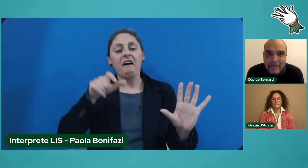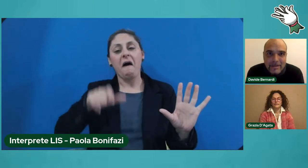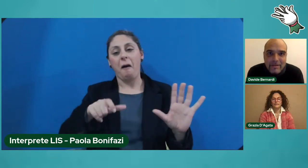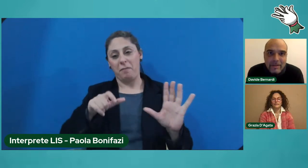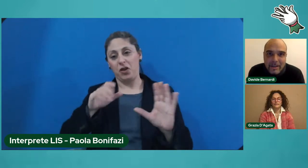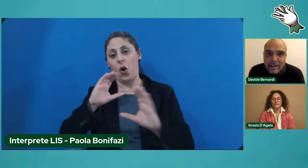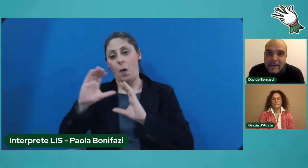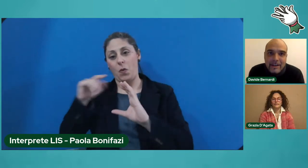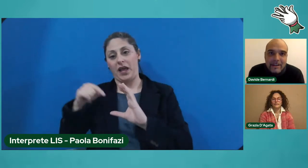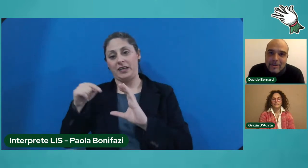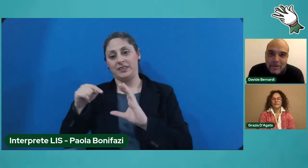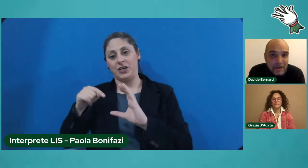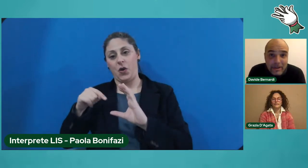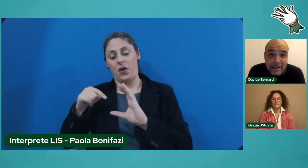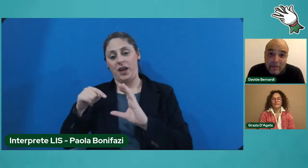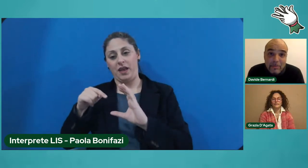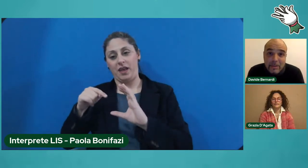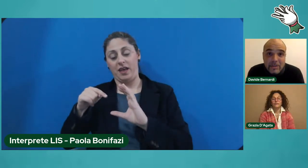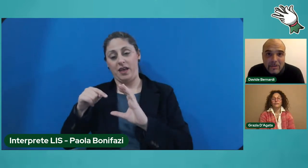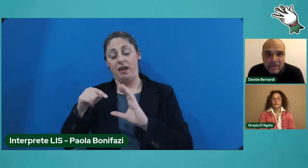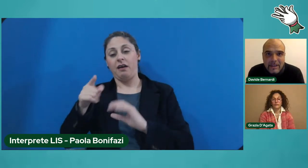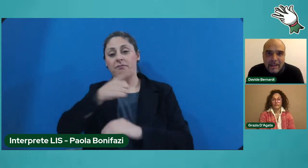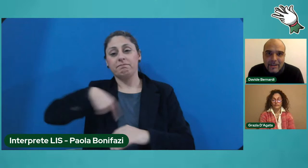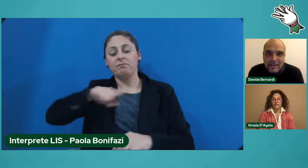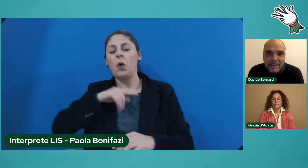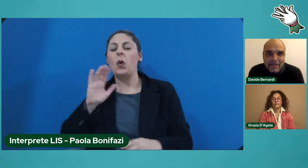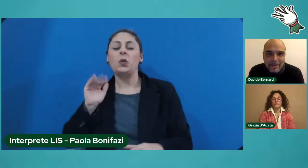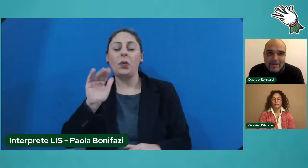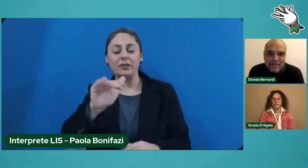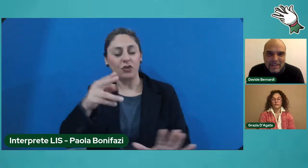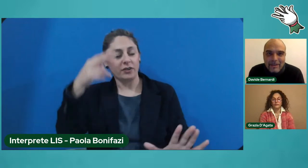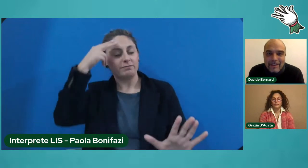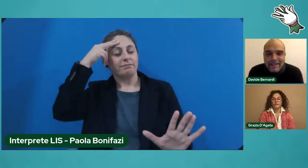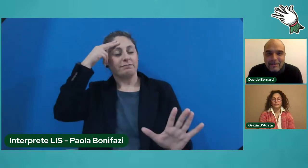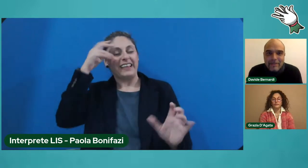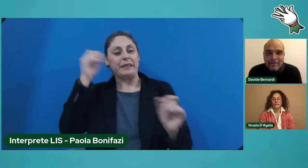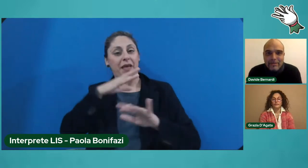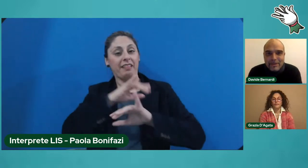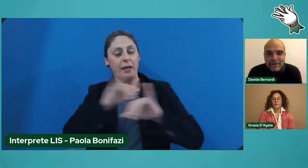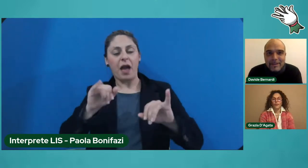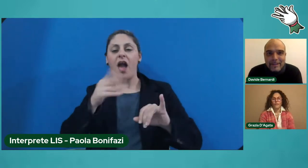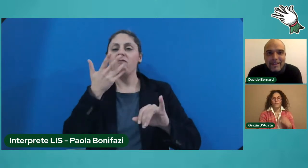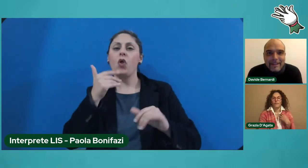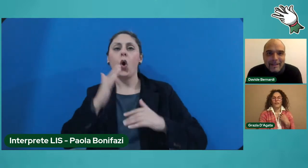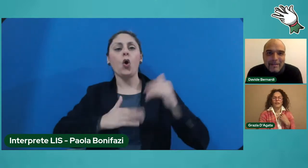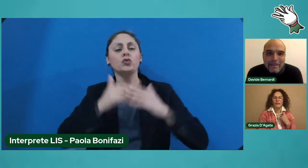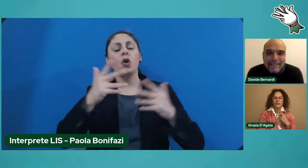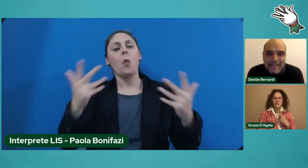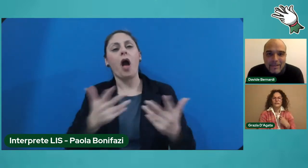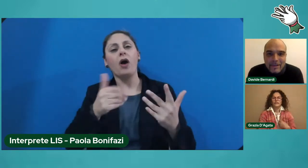questo noi ce lo ricordiamo tutti i giorni e cerchiamo di costruire qualcosa per il futuro partendo da